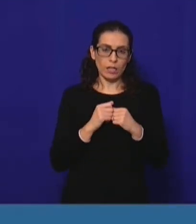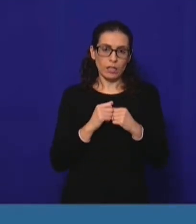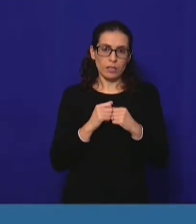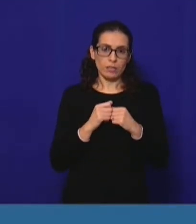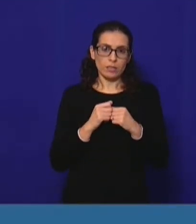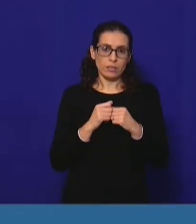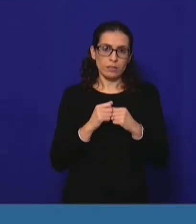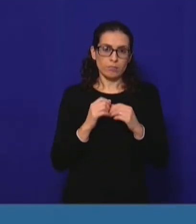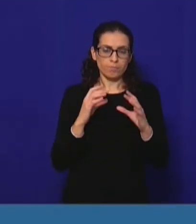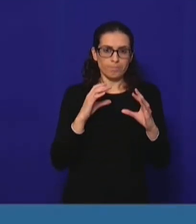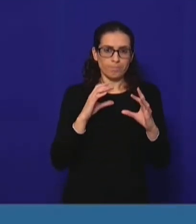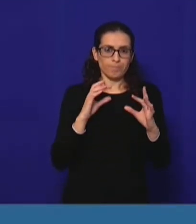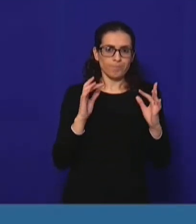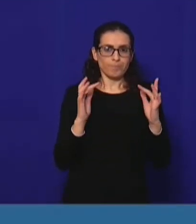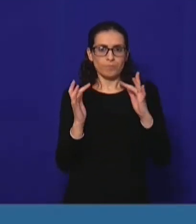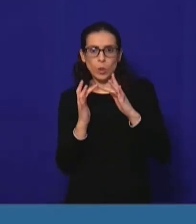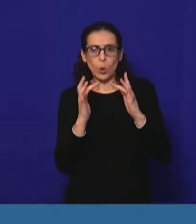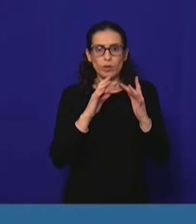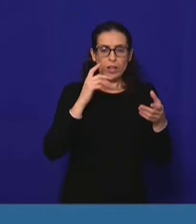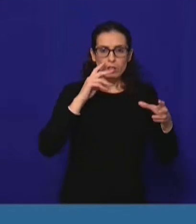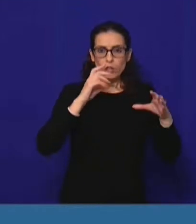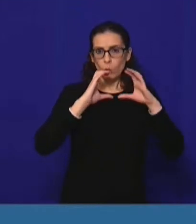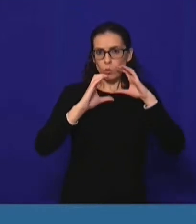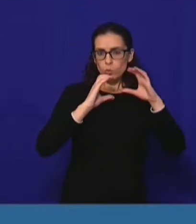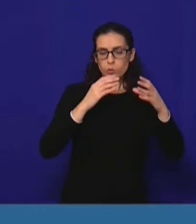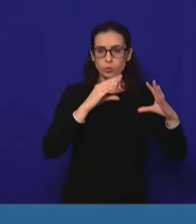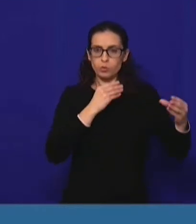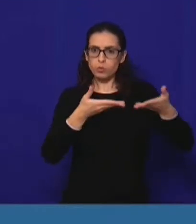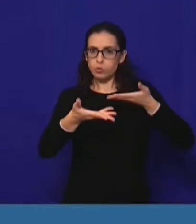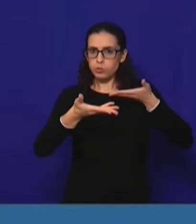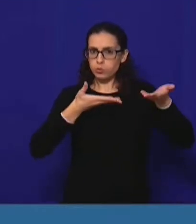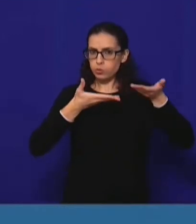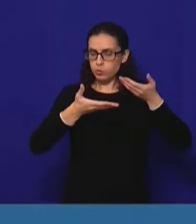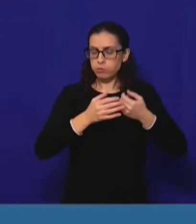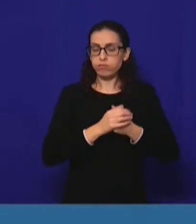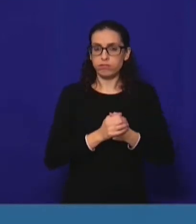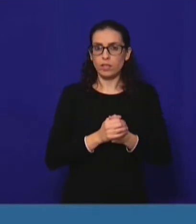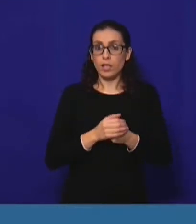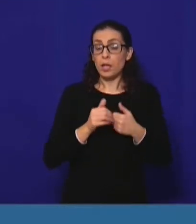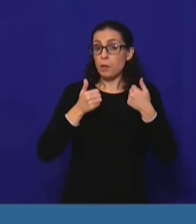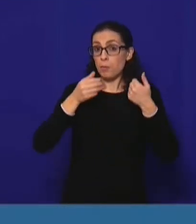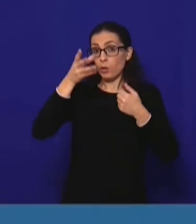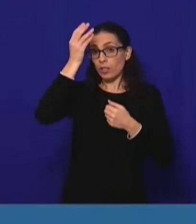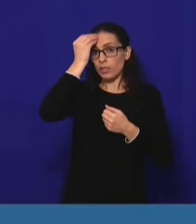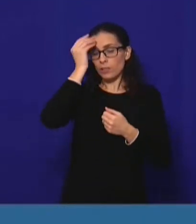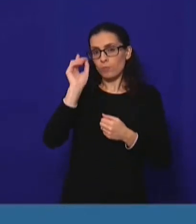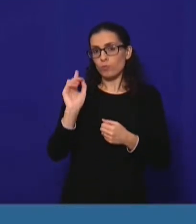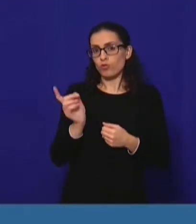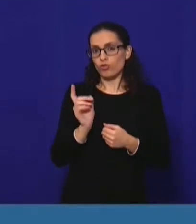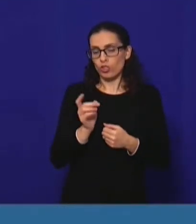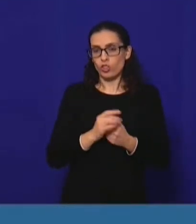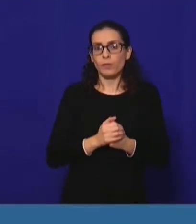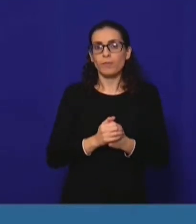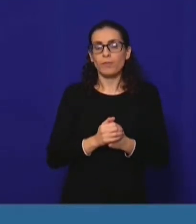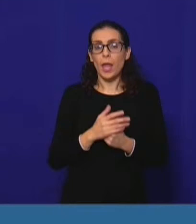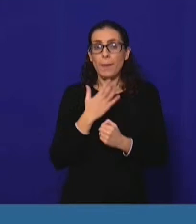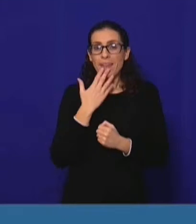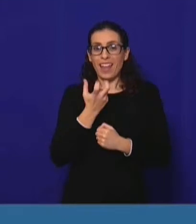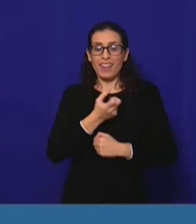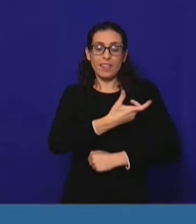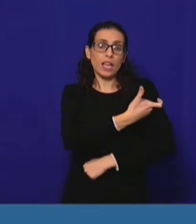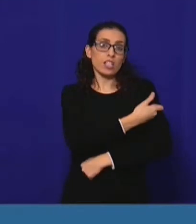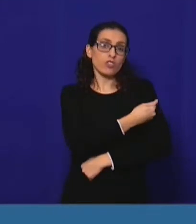kemm ħafna komunikazzjonijiet dwar l-allergies li huwa importanti nifmu li inti meta għandek mediċina jew inkella għandek